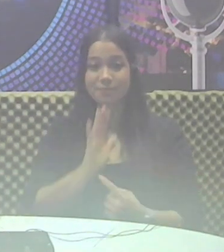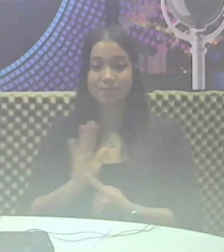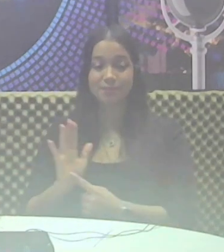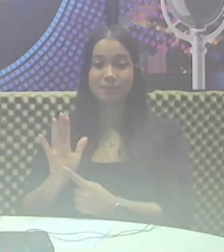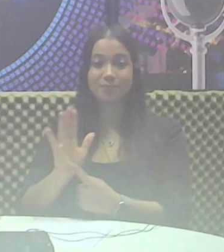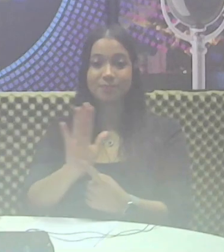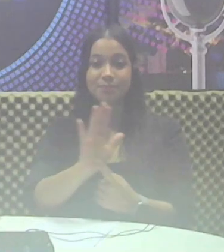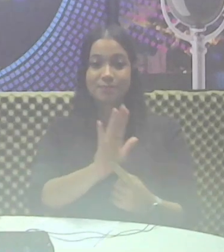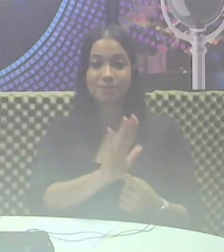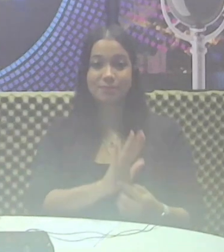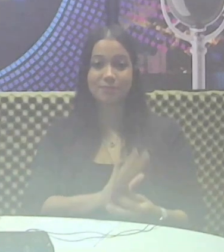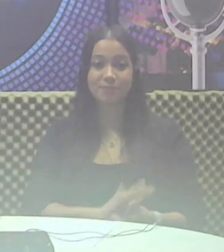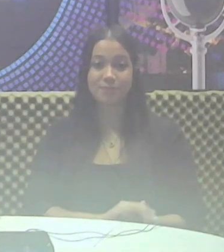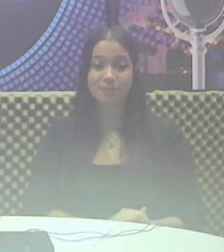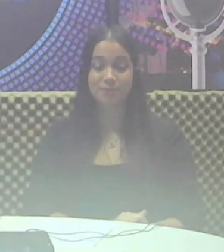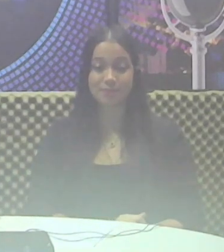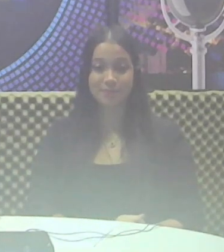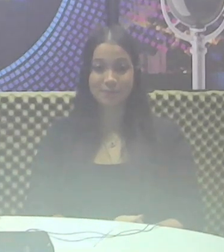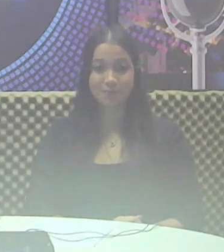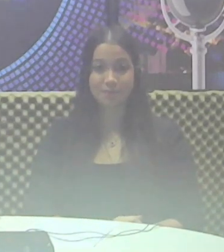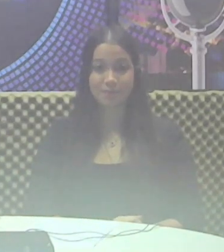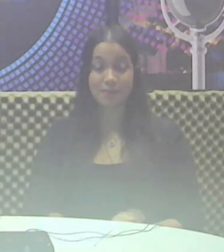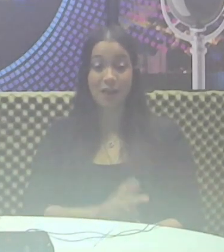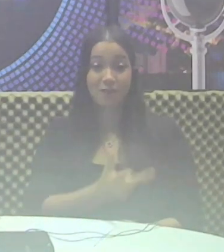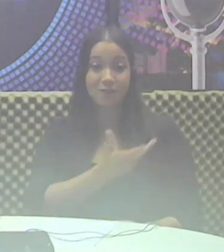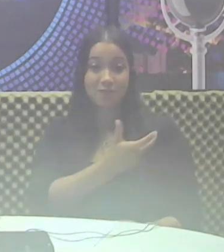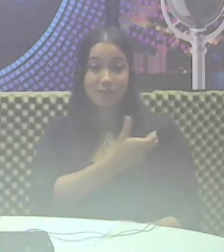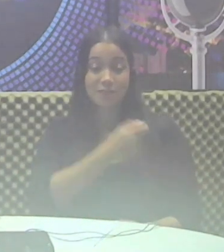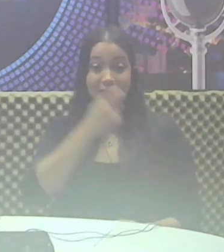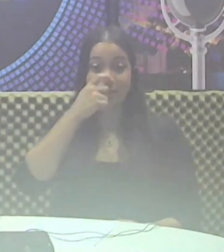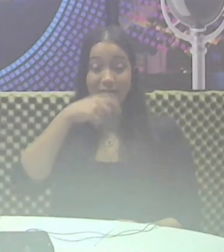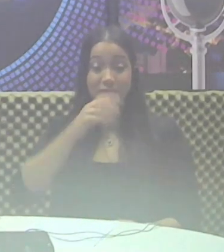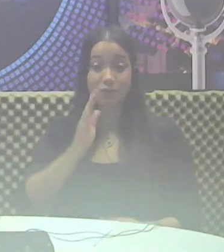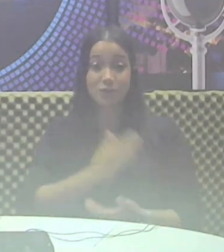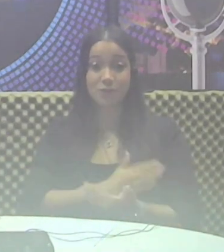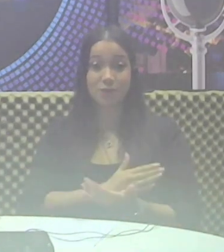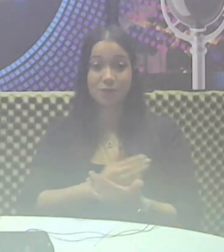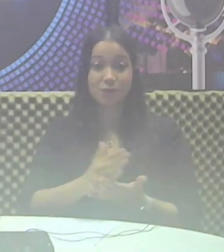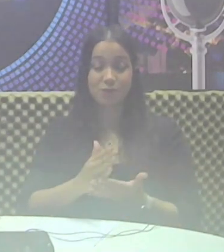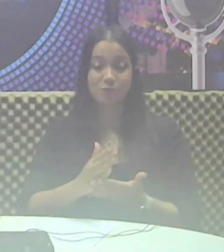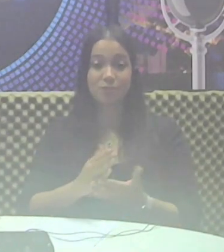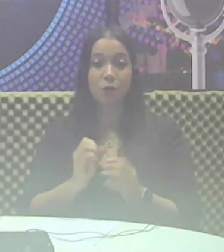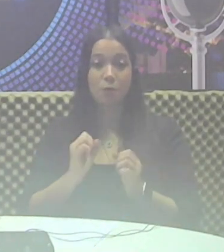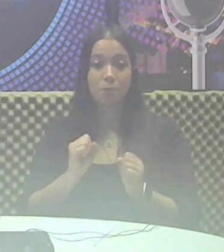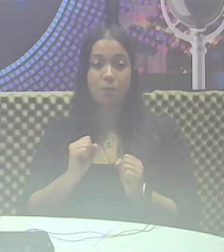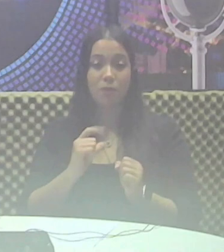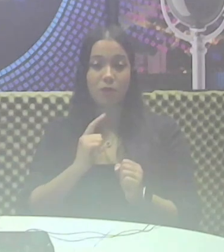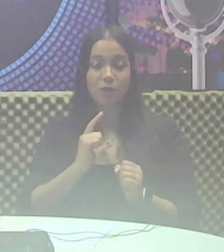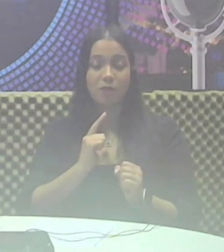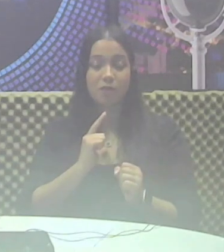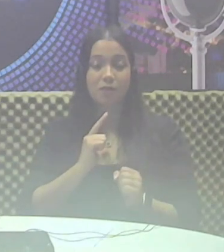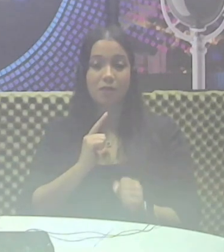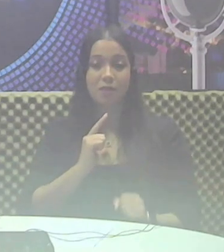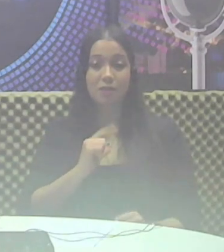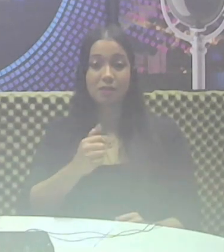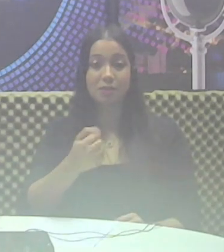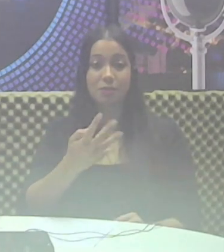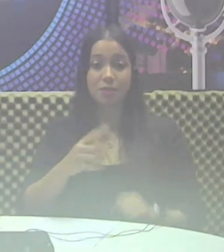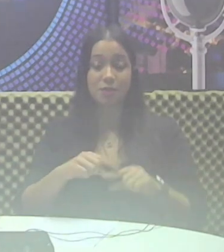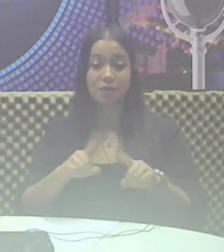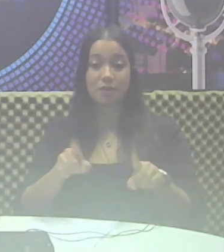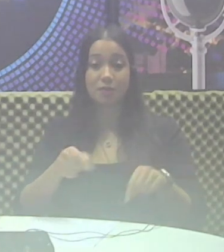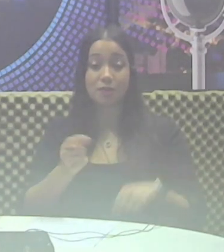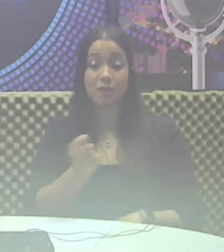destaque nacional. Vacinação contra a gripe já começou e imunizante pode ser encontrado nas 74 salas